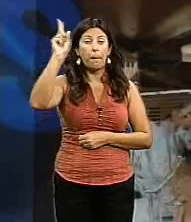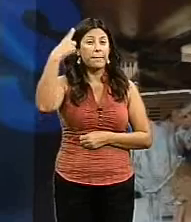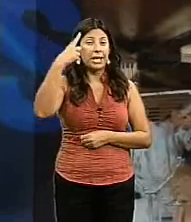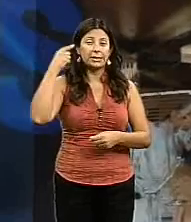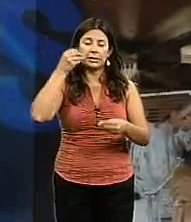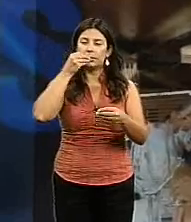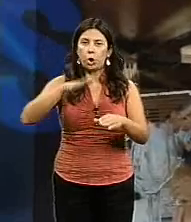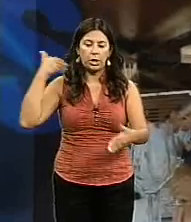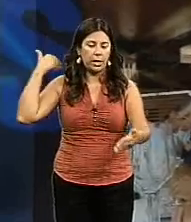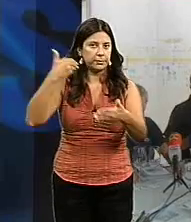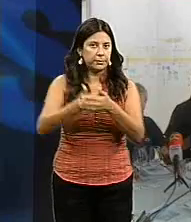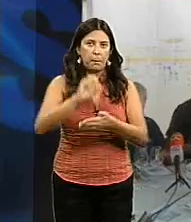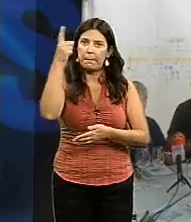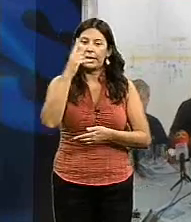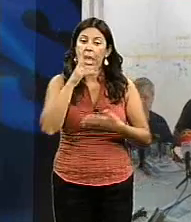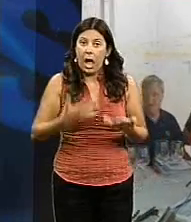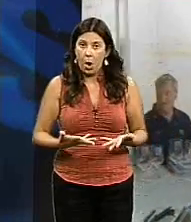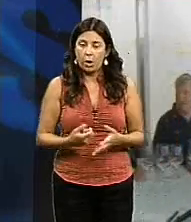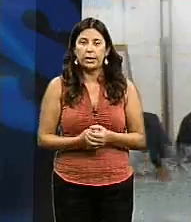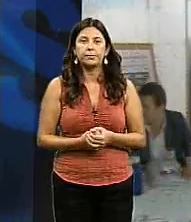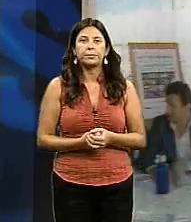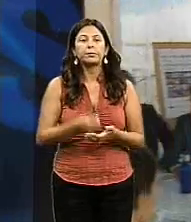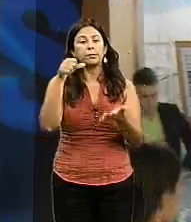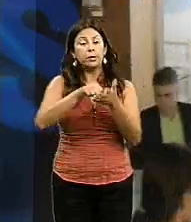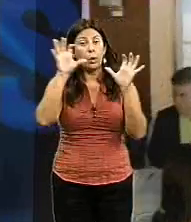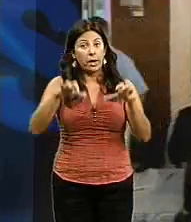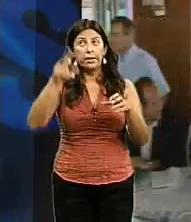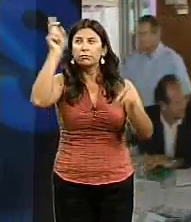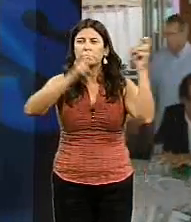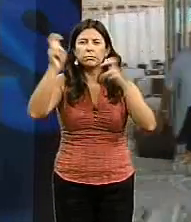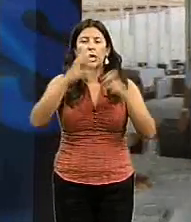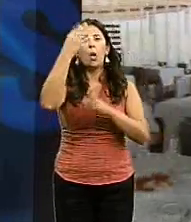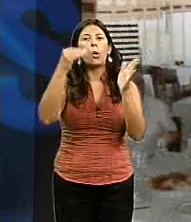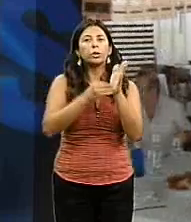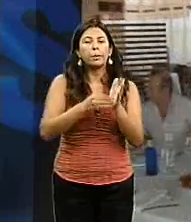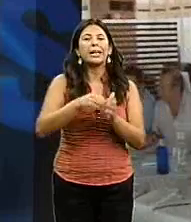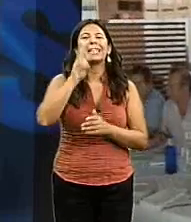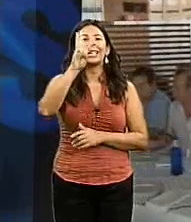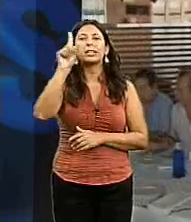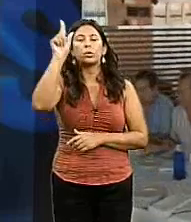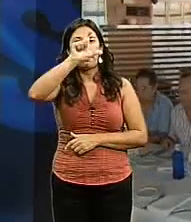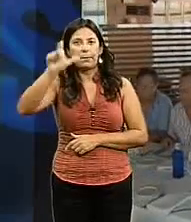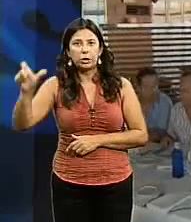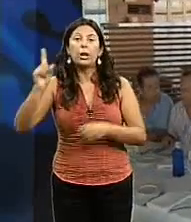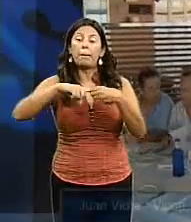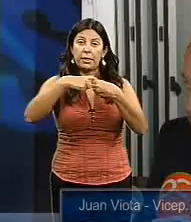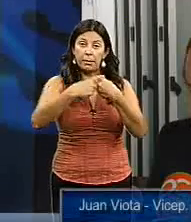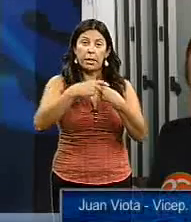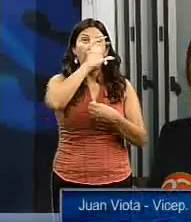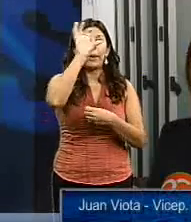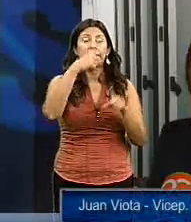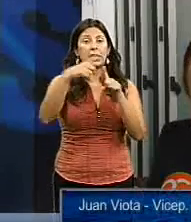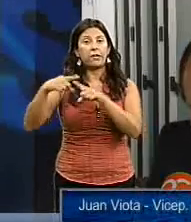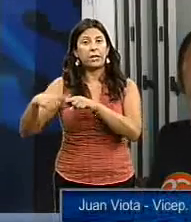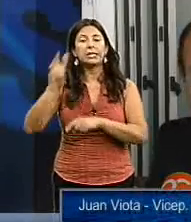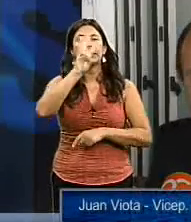campeonato en toda su historia. Así, hasta la capital se desplazarán 4.031 participantes de hasta 33 países. Hemos